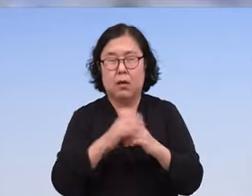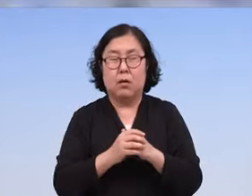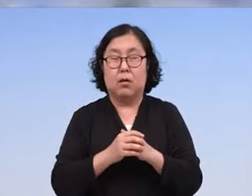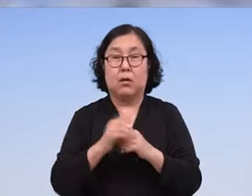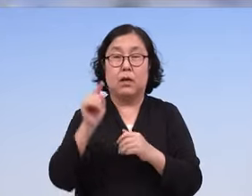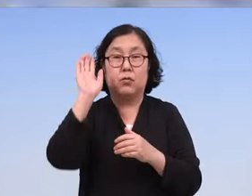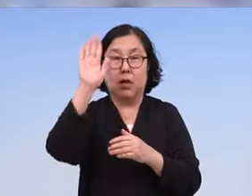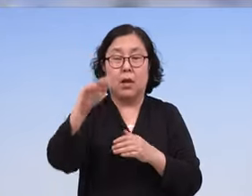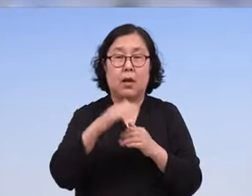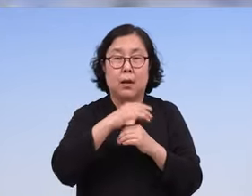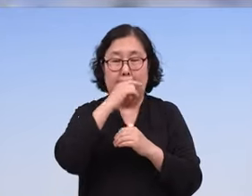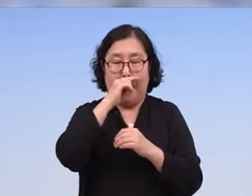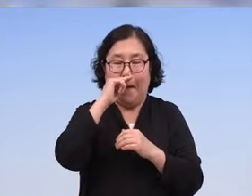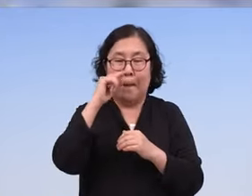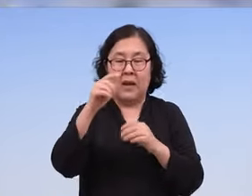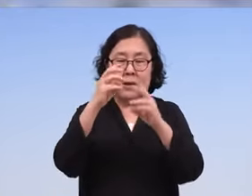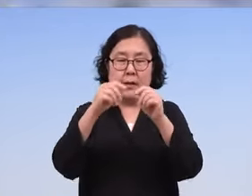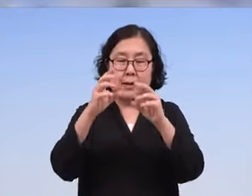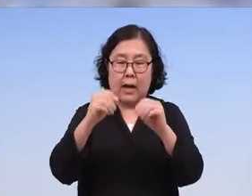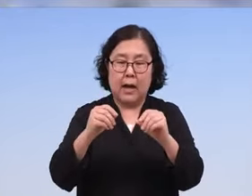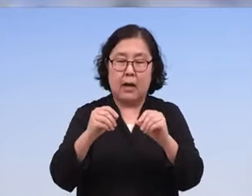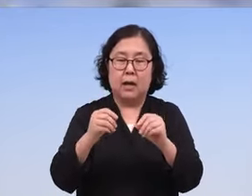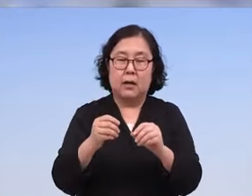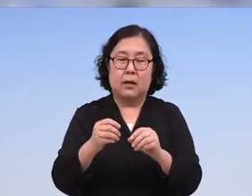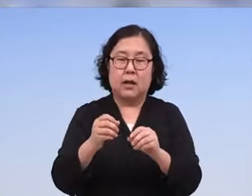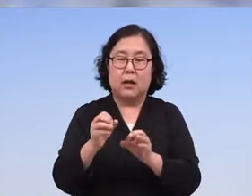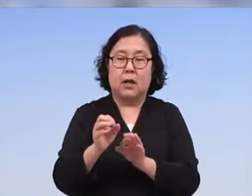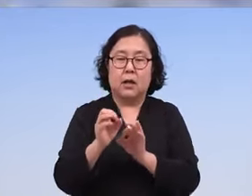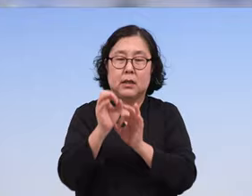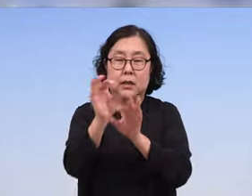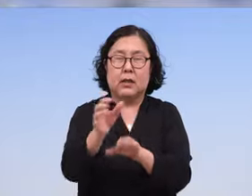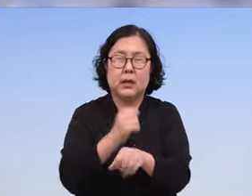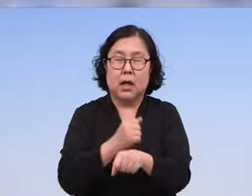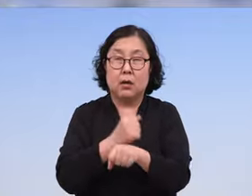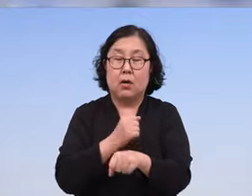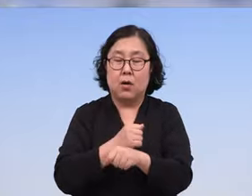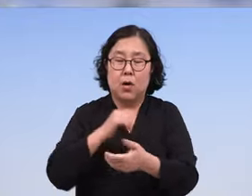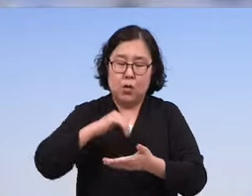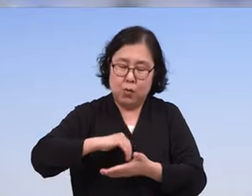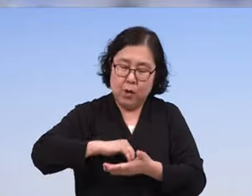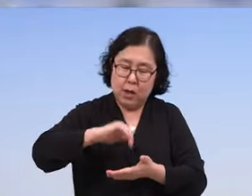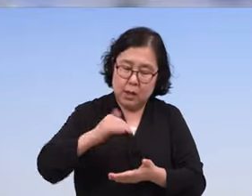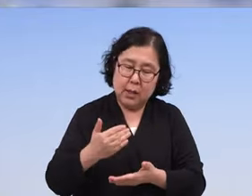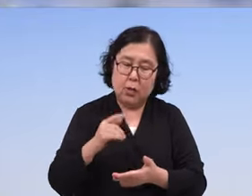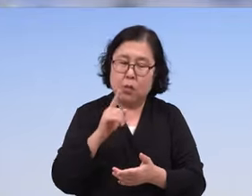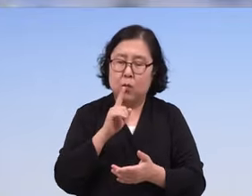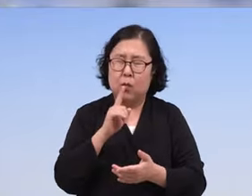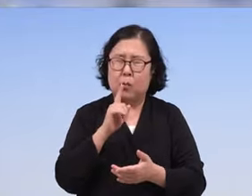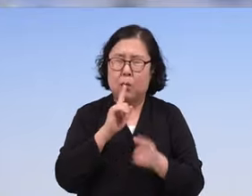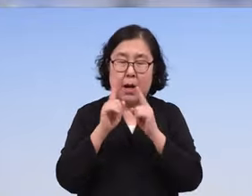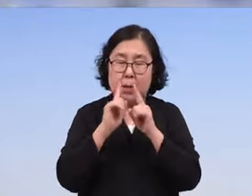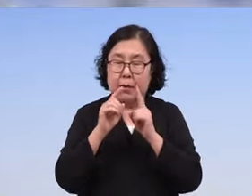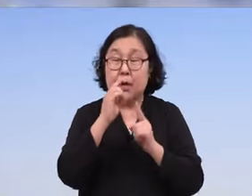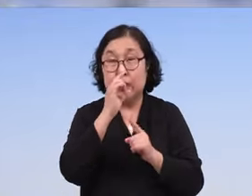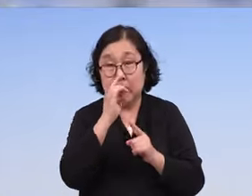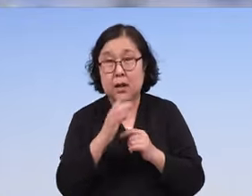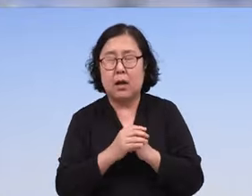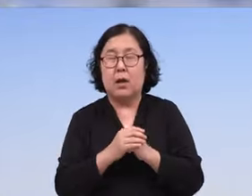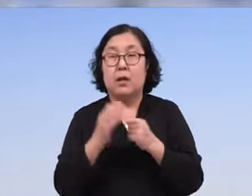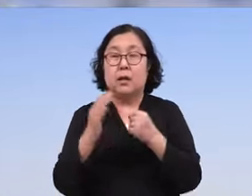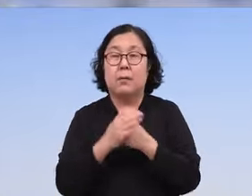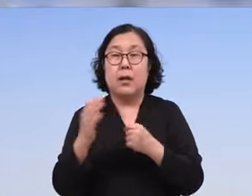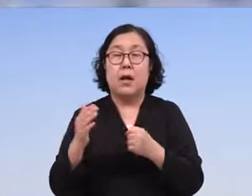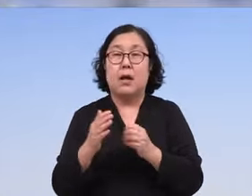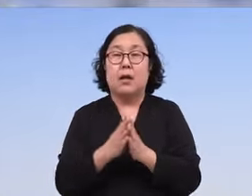나중에 보고 그 땅 기증하신 분이 나 이거 땅 기증한 거 후회가 된다고 이렇게 되면 어떻게 되겠냐고요. 그래서 너무너무